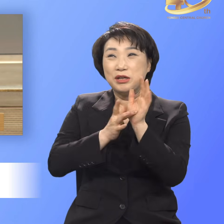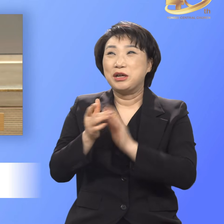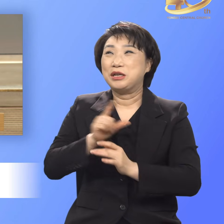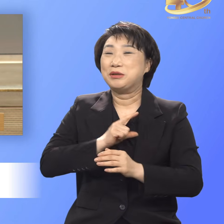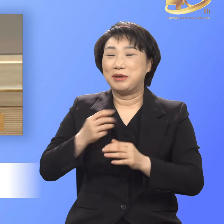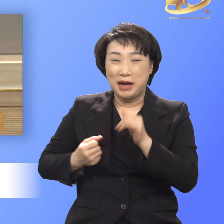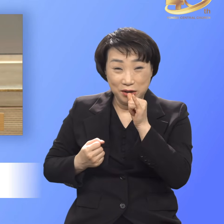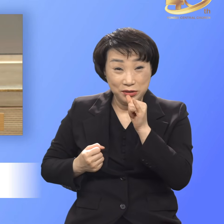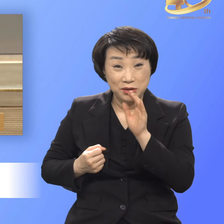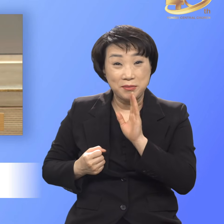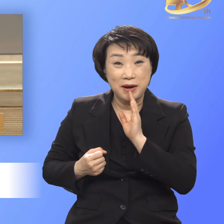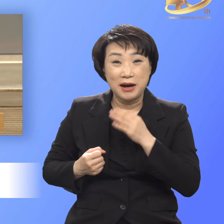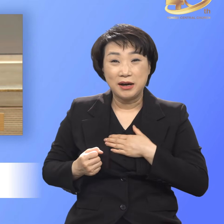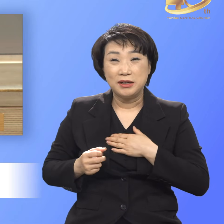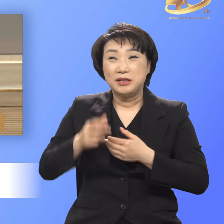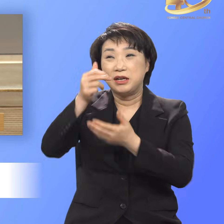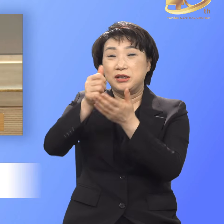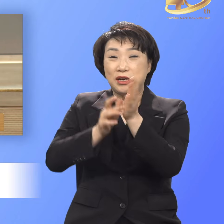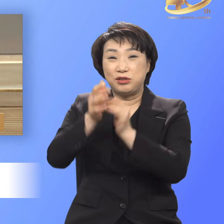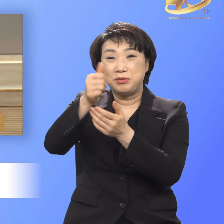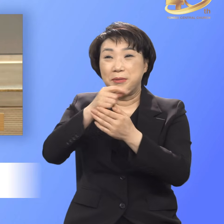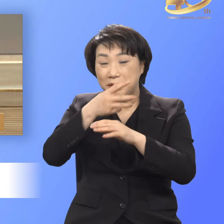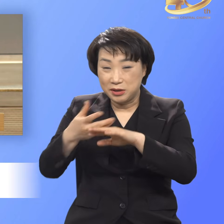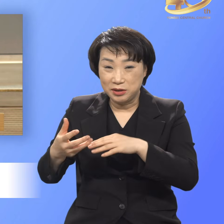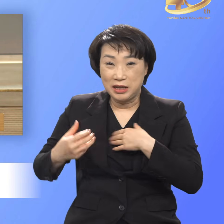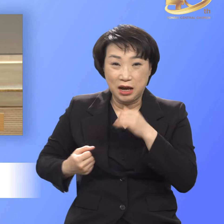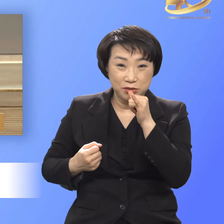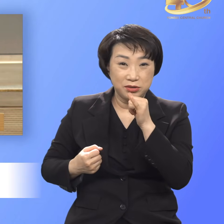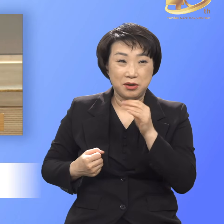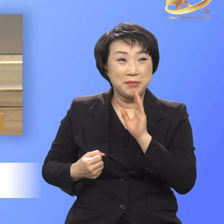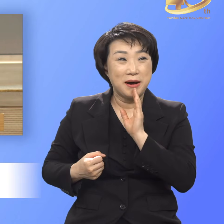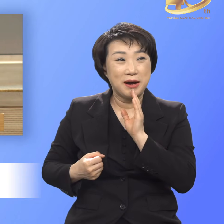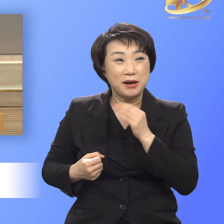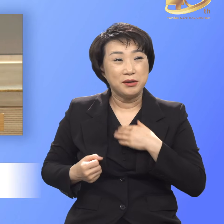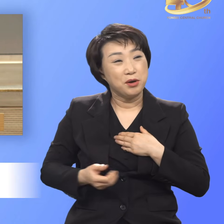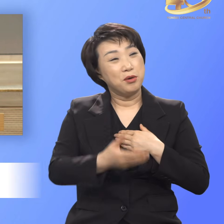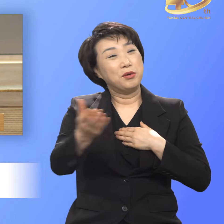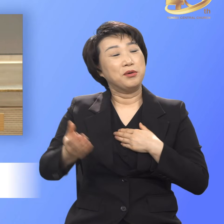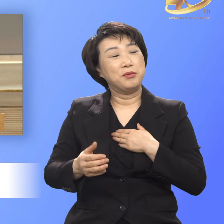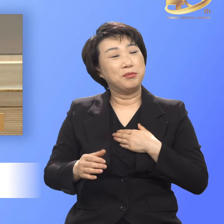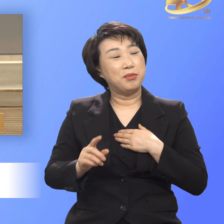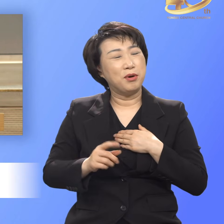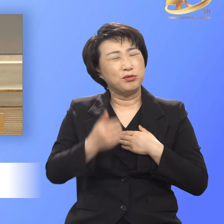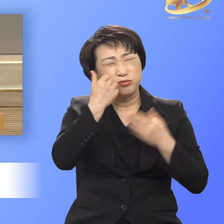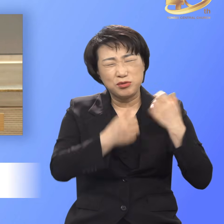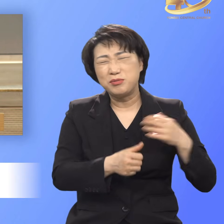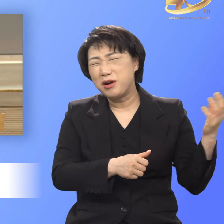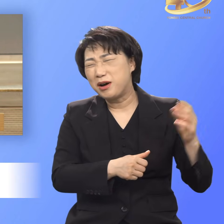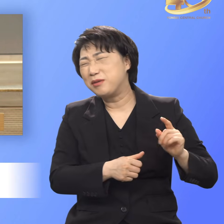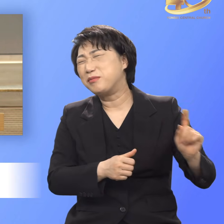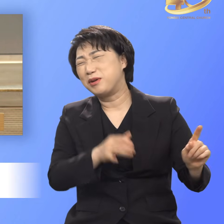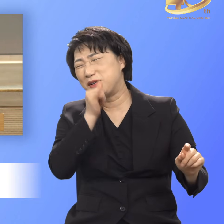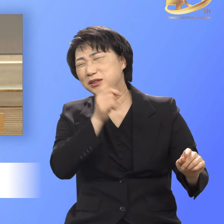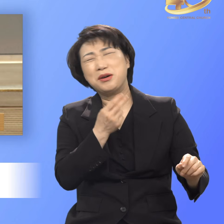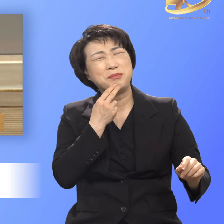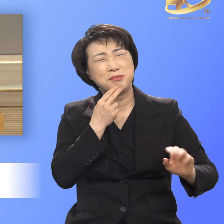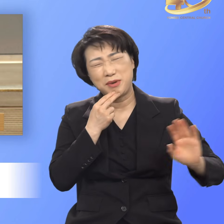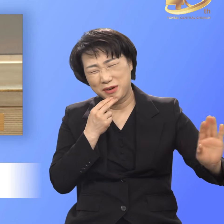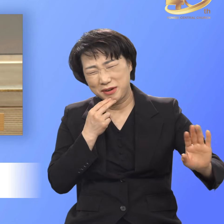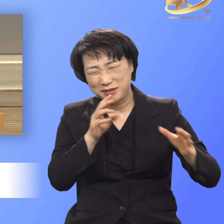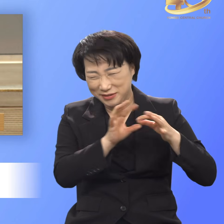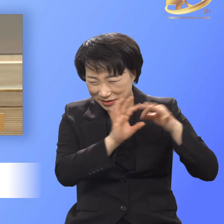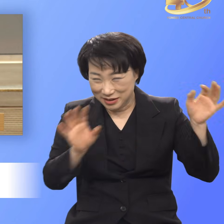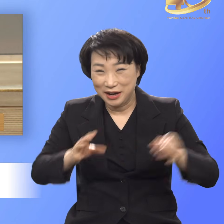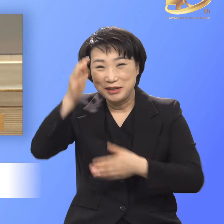이름도 내 안에 계셔. 그 피도 내 안에 계셔. 그러면 남들이 허거나 말거나 뭐 상관있어.